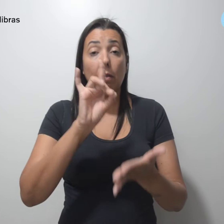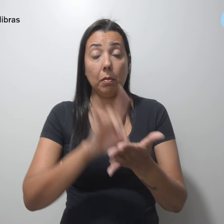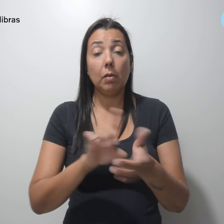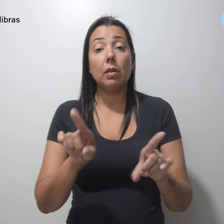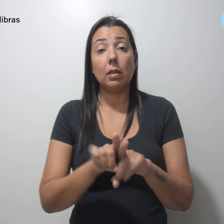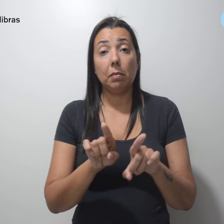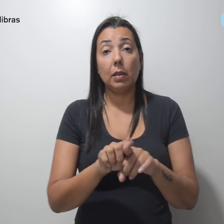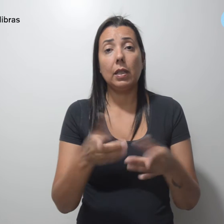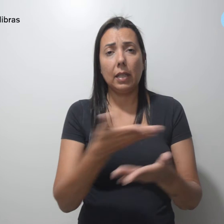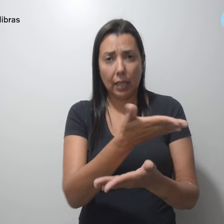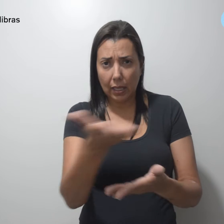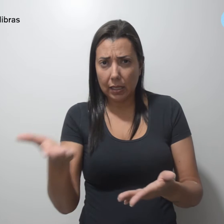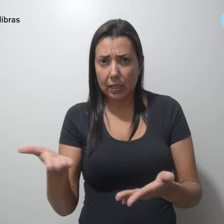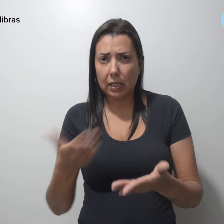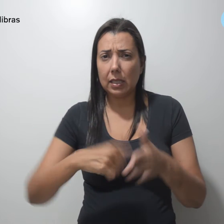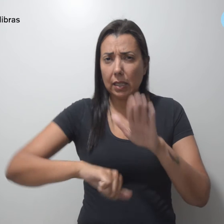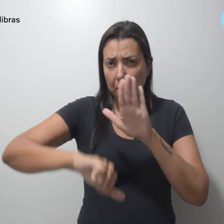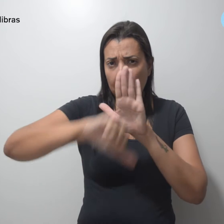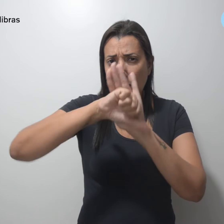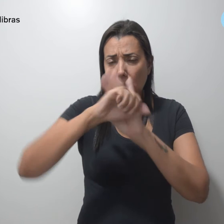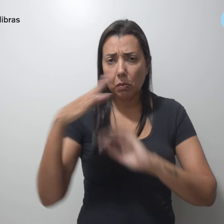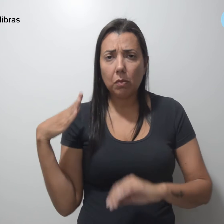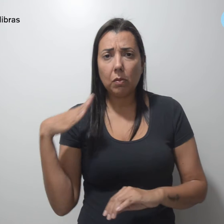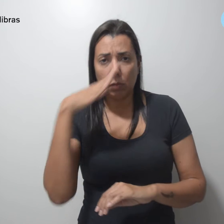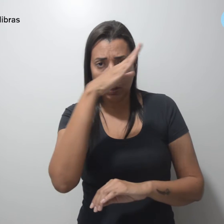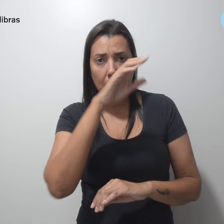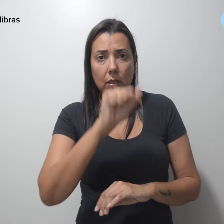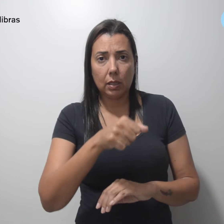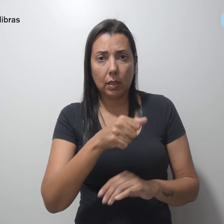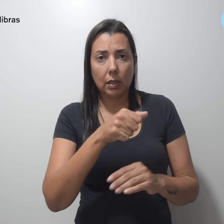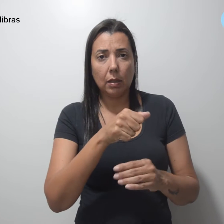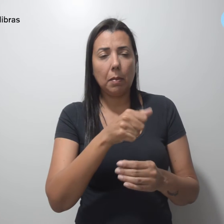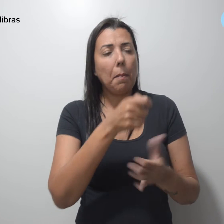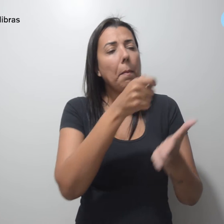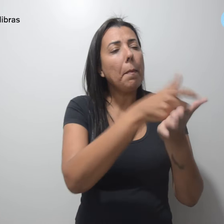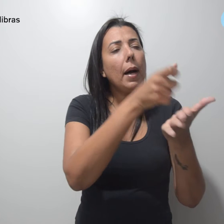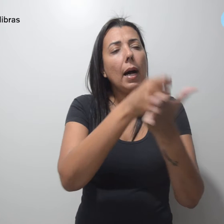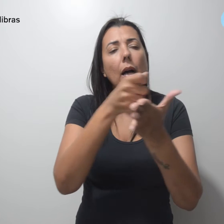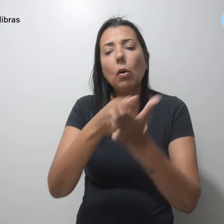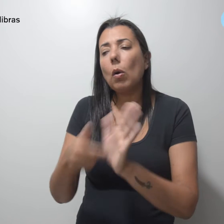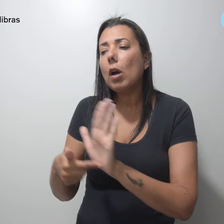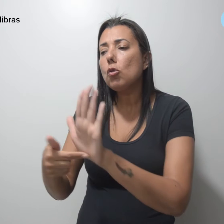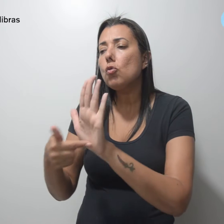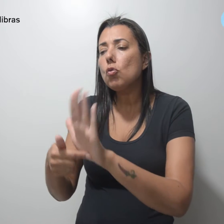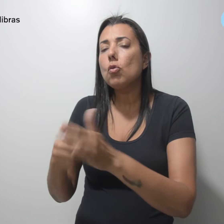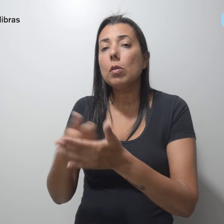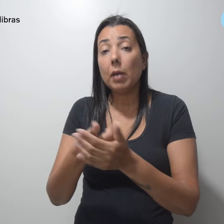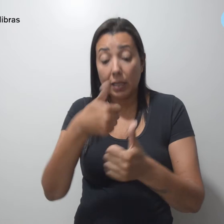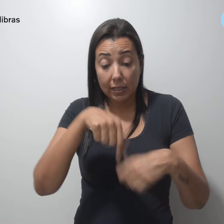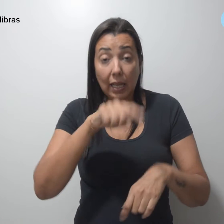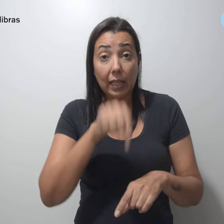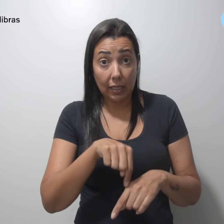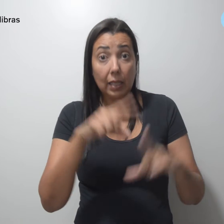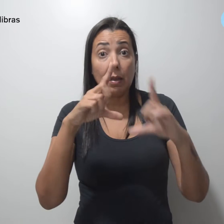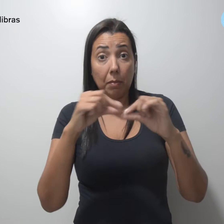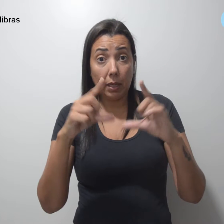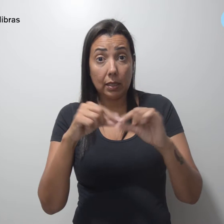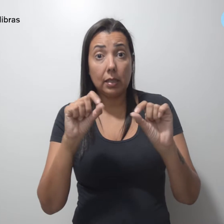esses criminosos bolsonaristas, financiados para estarem em Brasília de forma